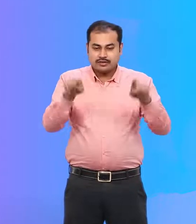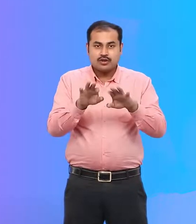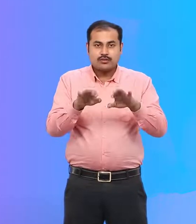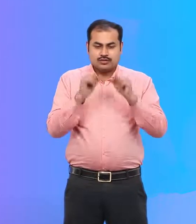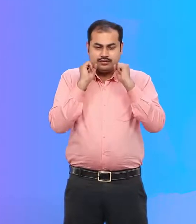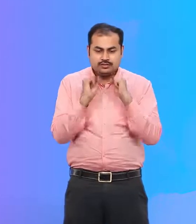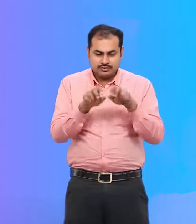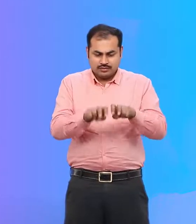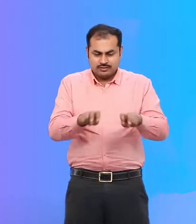हैं